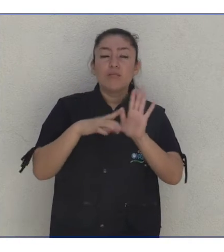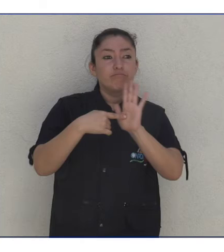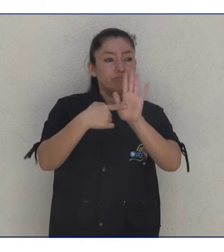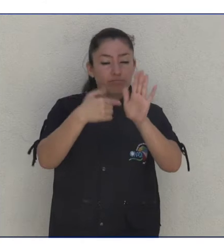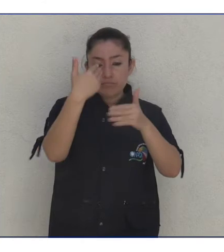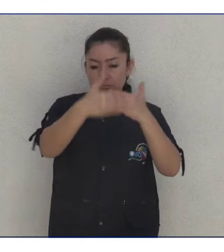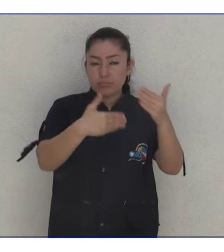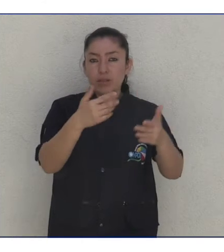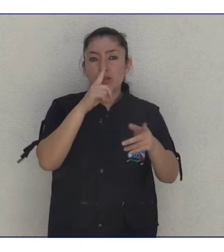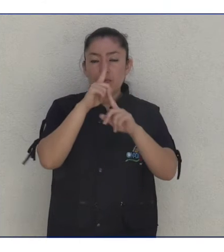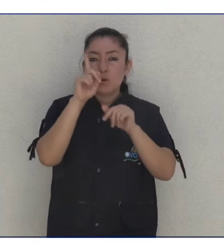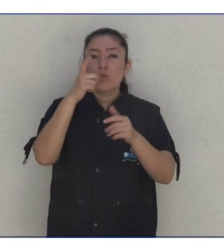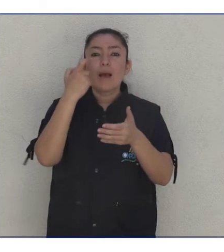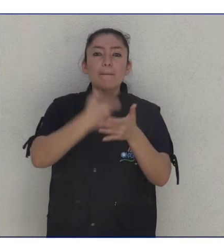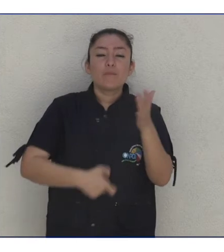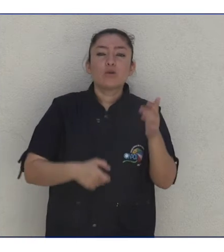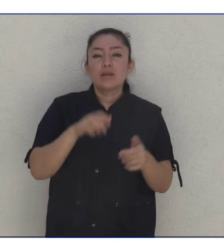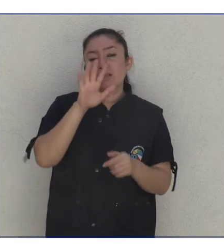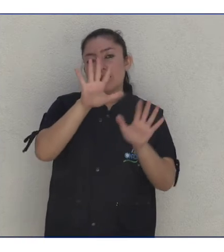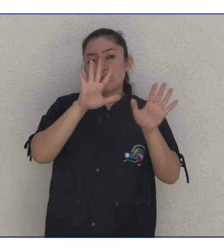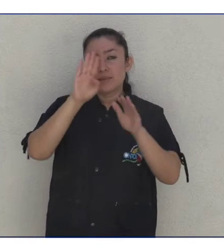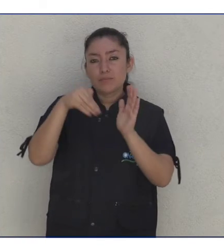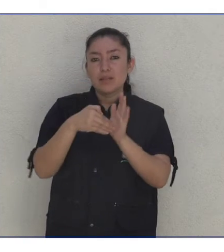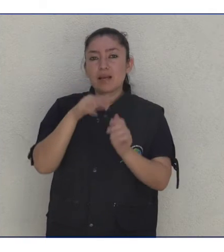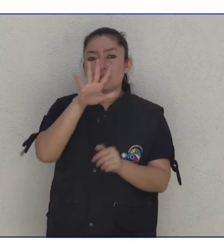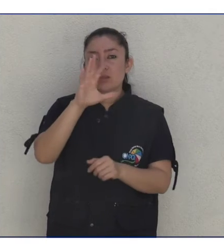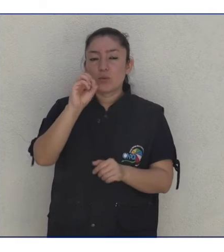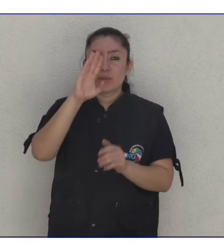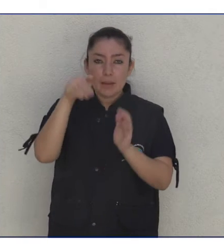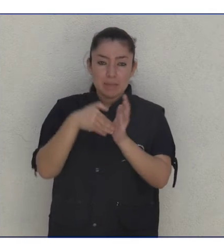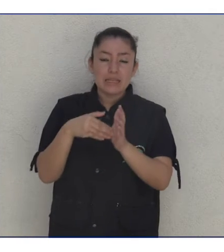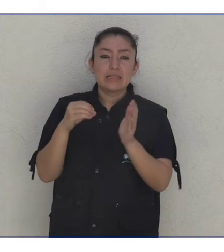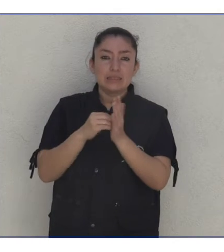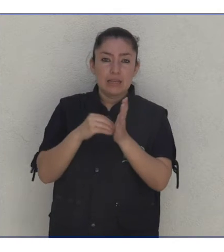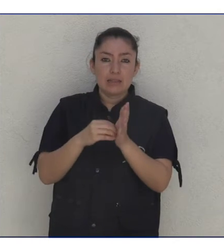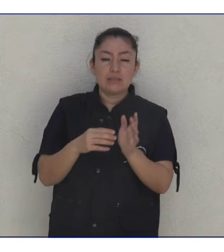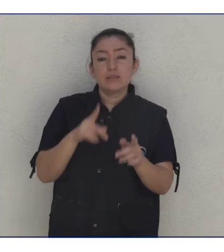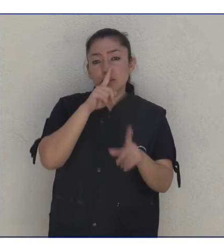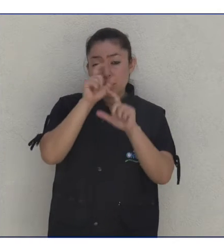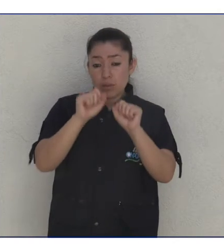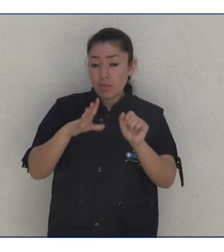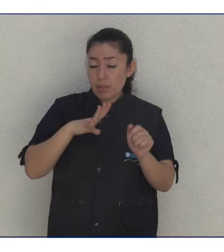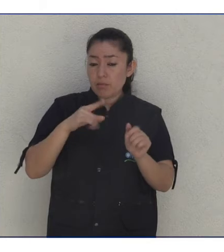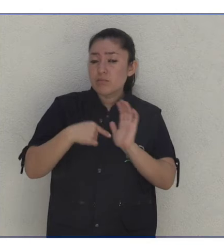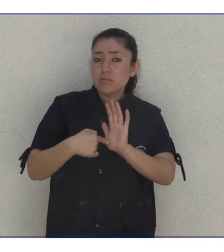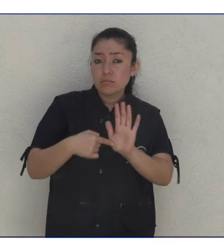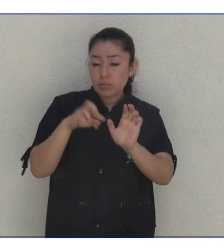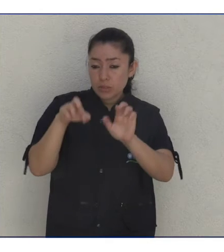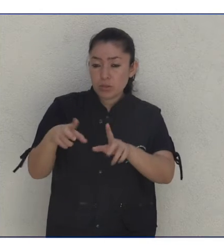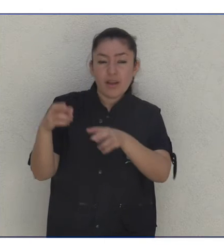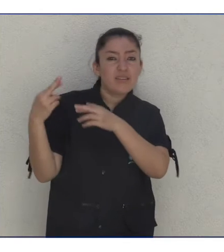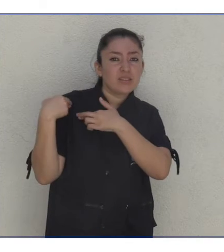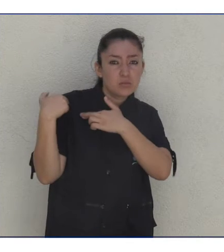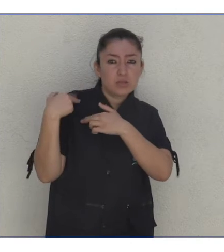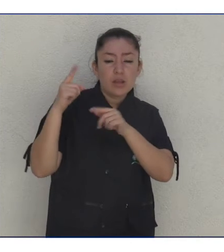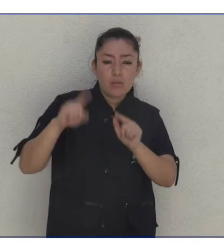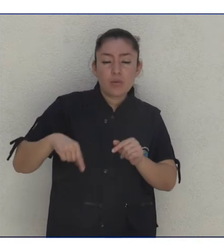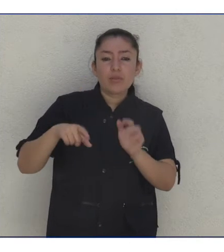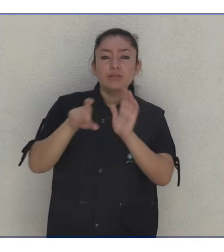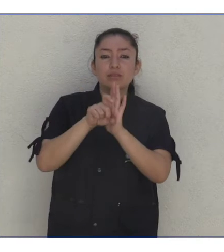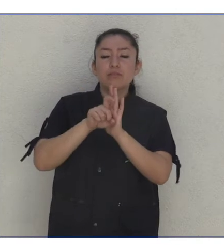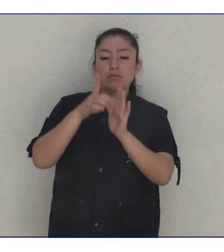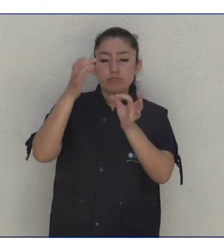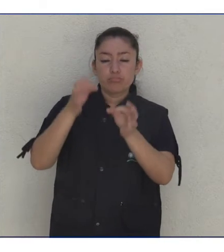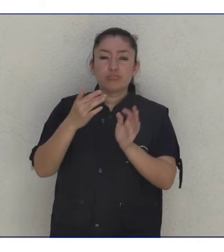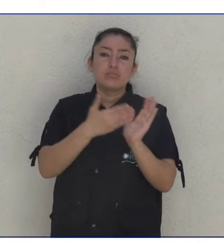impuesta y multa de 10,000 a 50,000 quetzales. La sanción penal se aplicará sin perjuicio de las responsabilidades civiles correspondientes